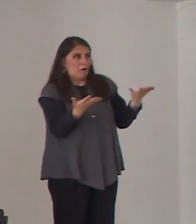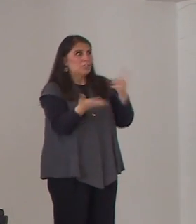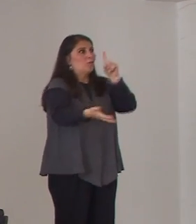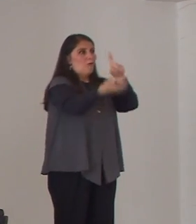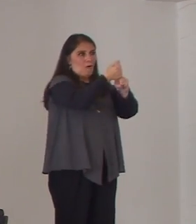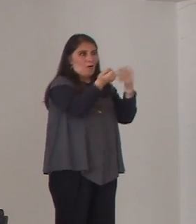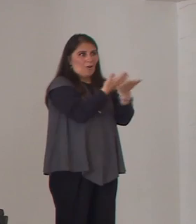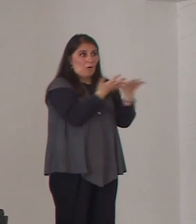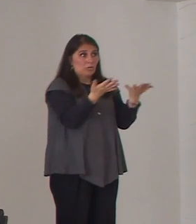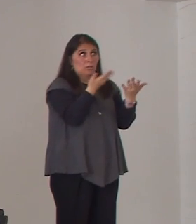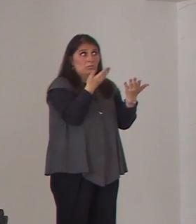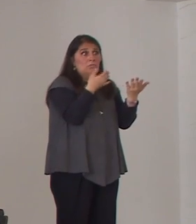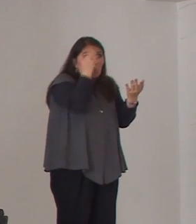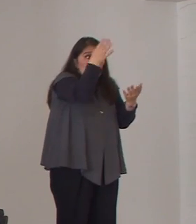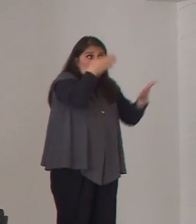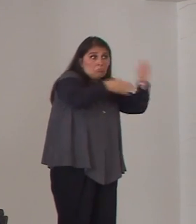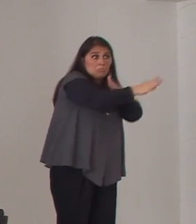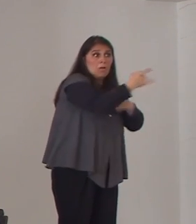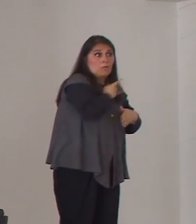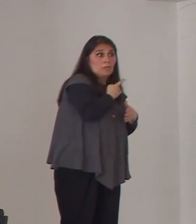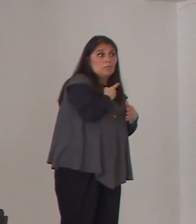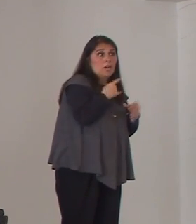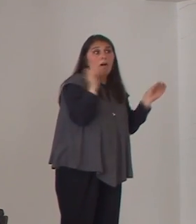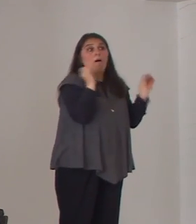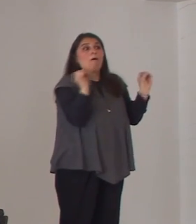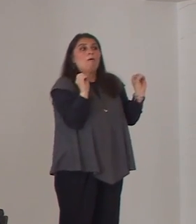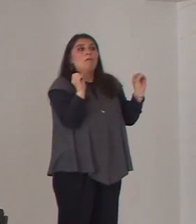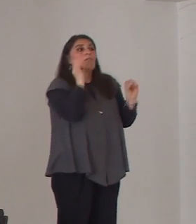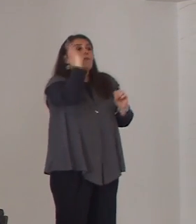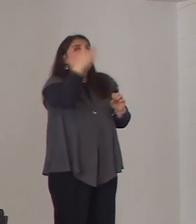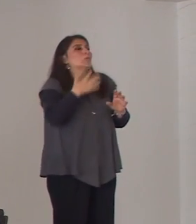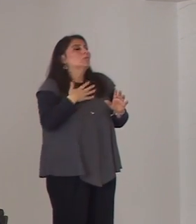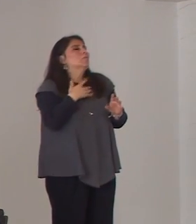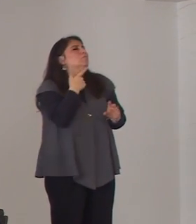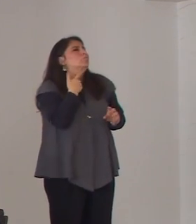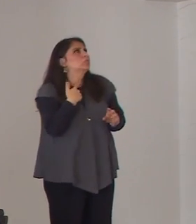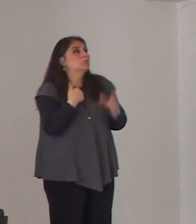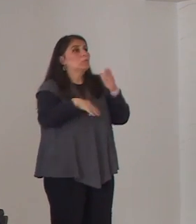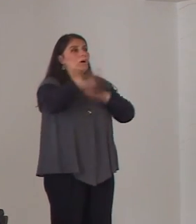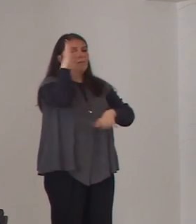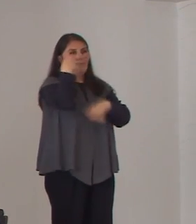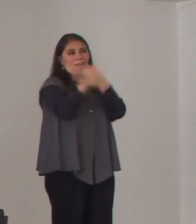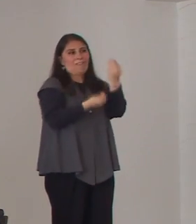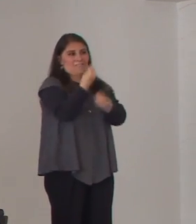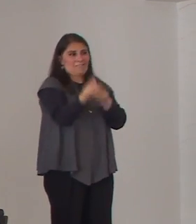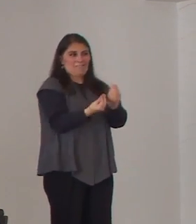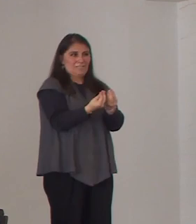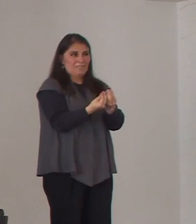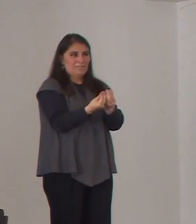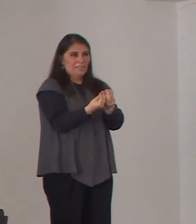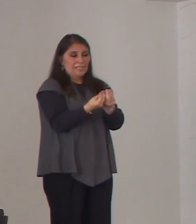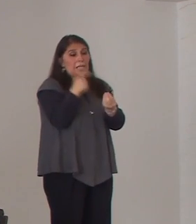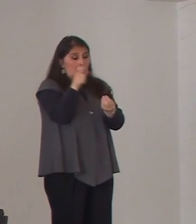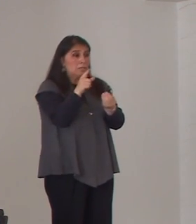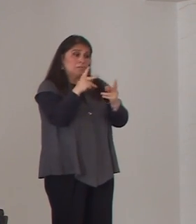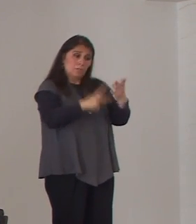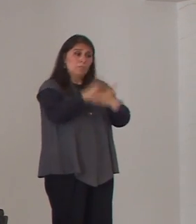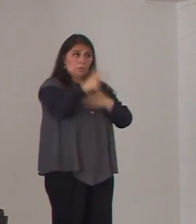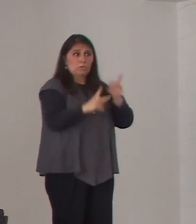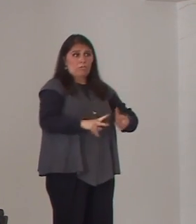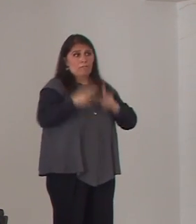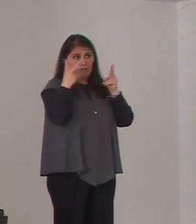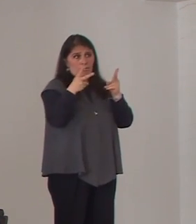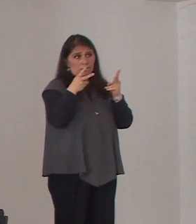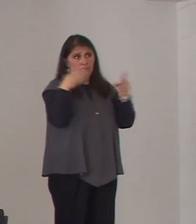nivel universitario o simplemente desempeñarse en lo que más le gusta, y así va a organizar su proyecto de